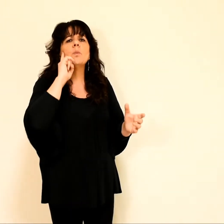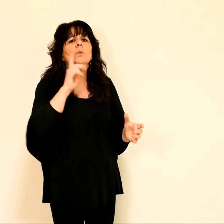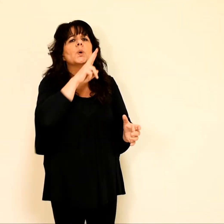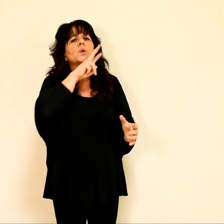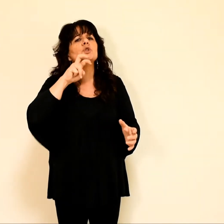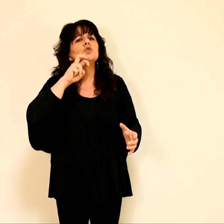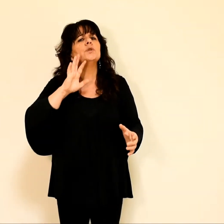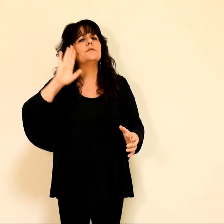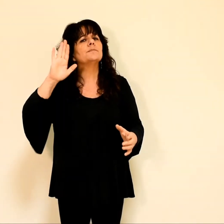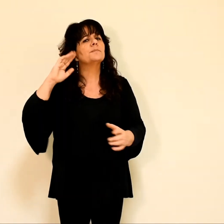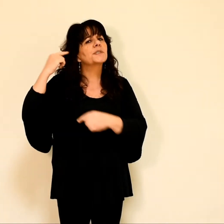Juifs.